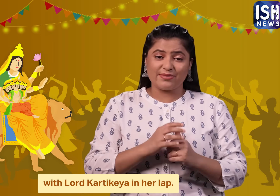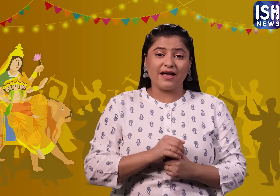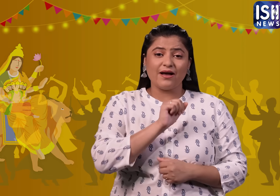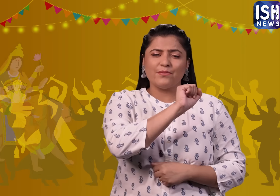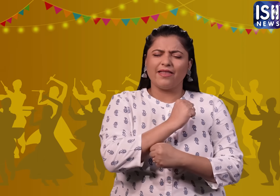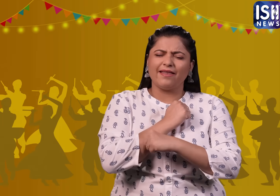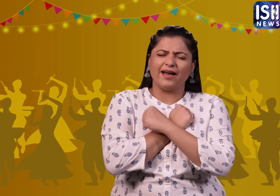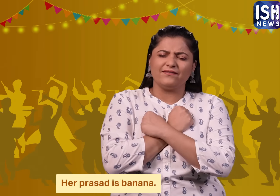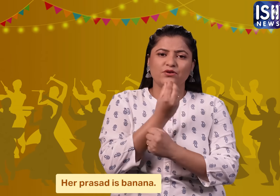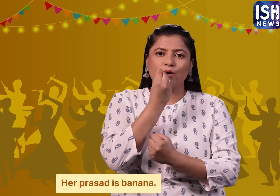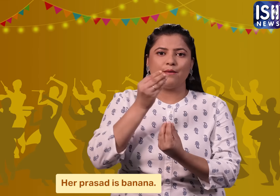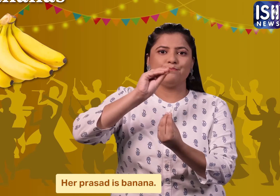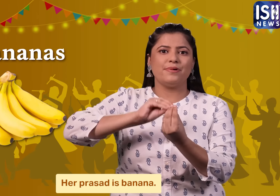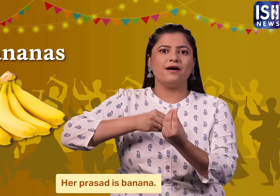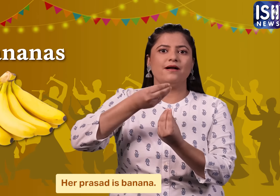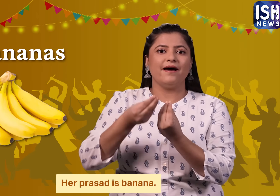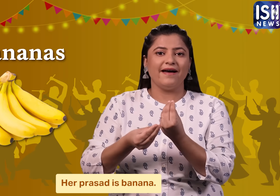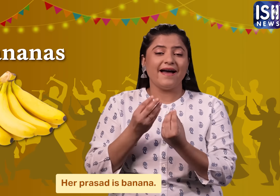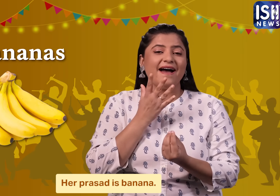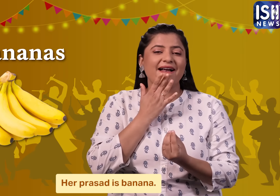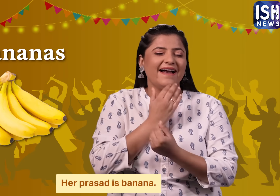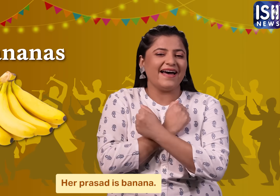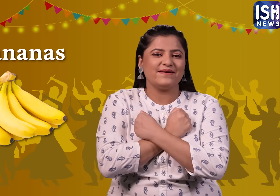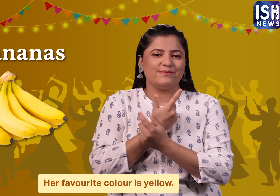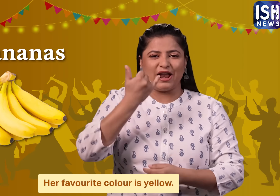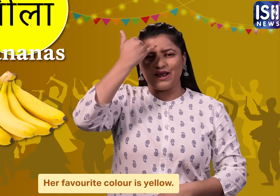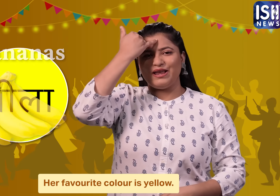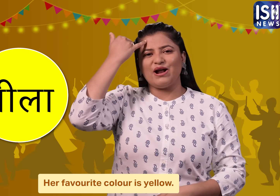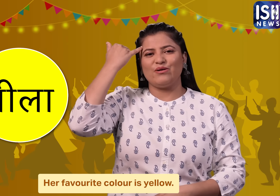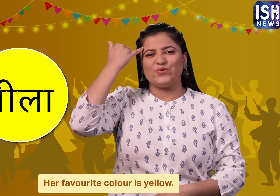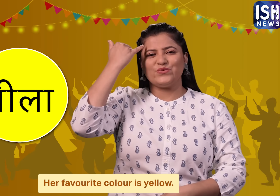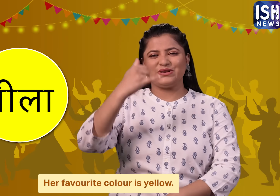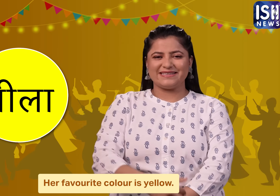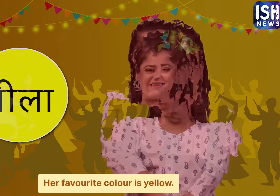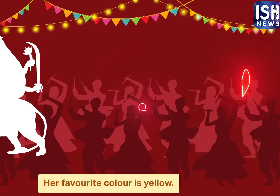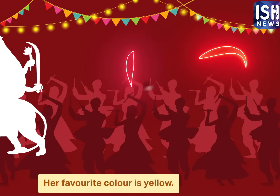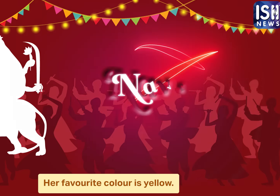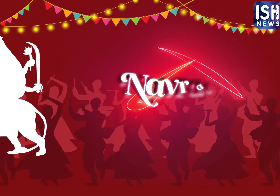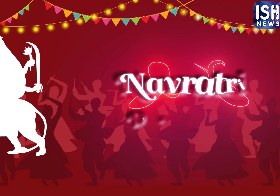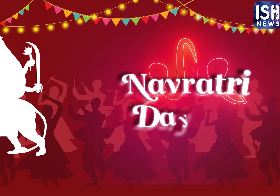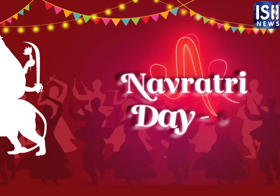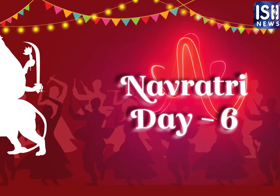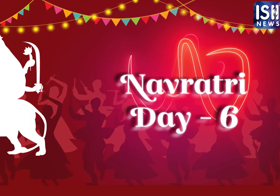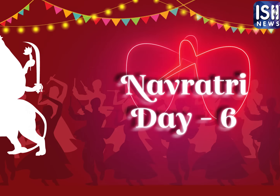है। उनका प्रसाद केला है। उनका पसंदीदा रंग पीला है।